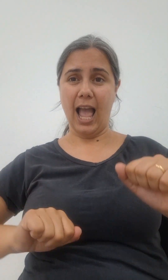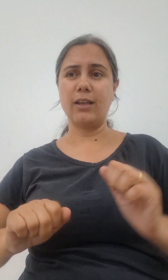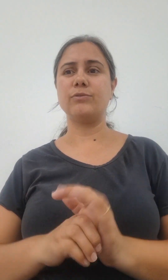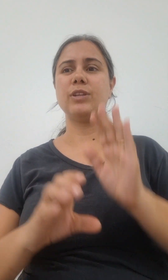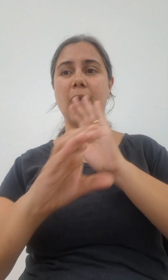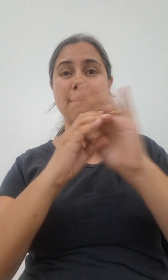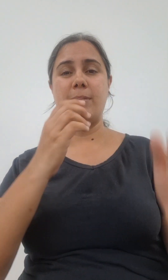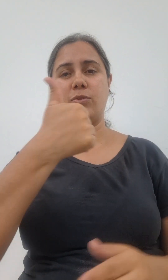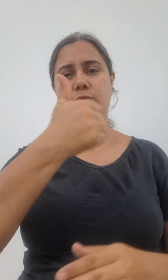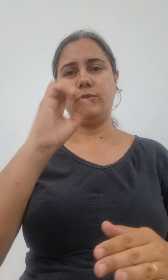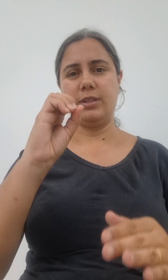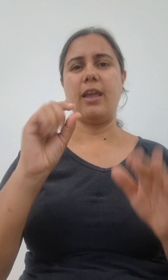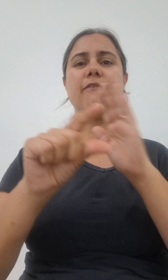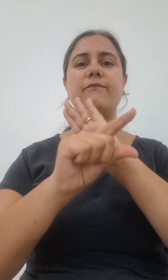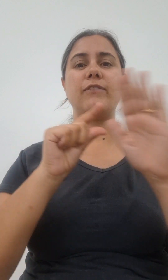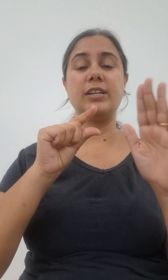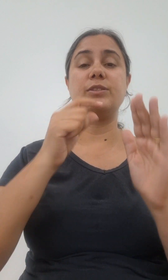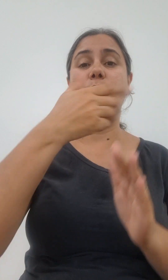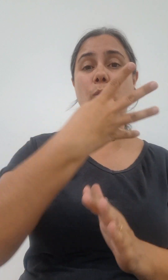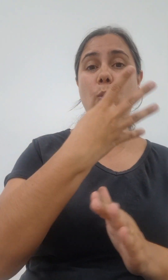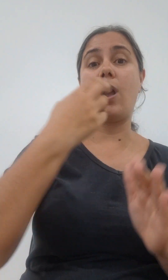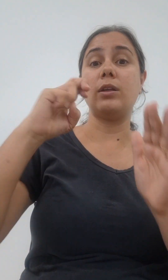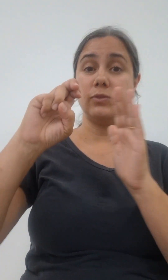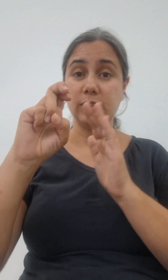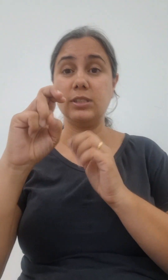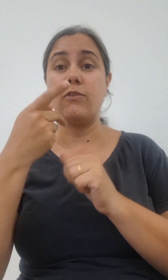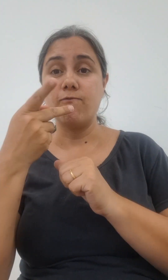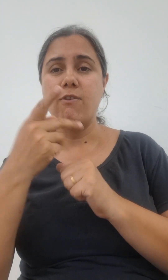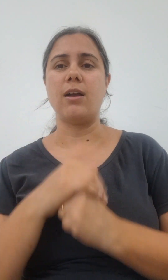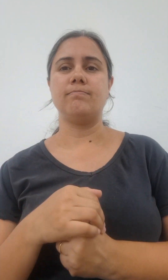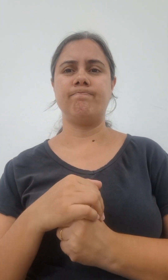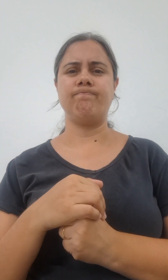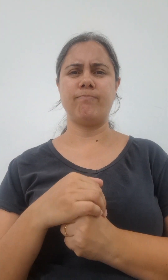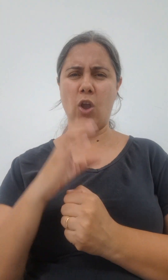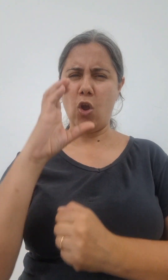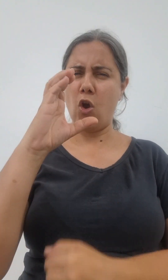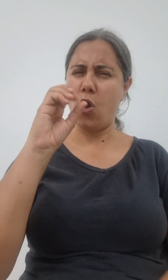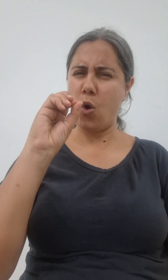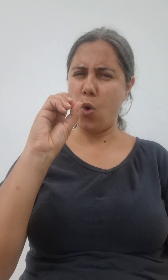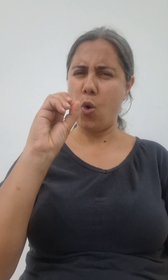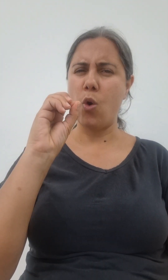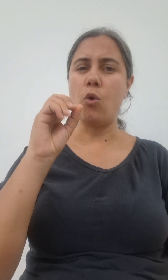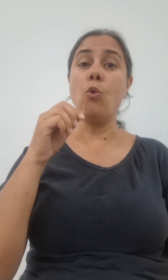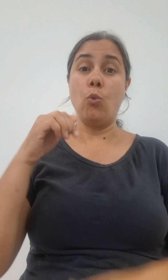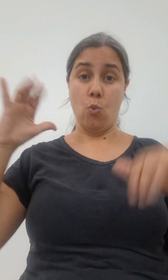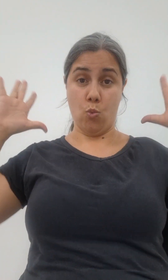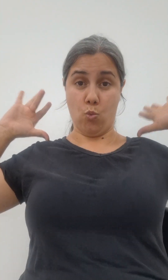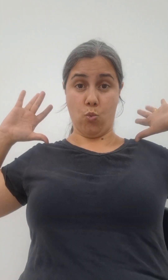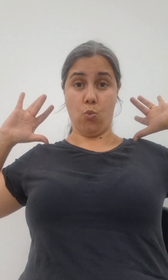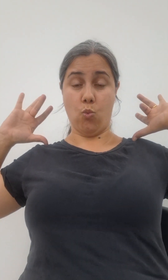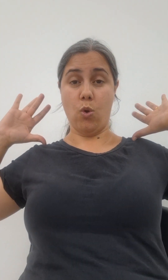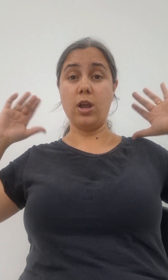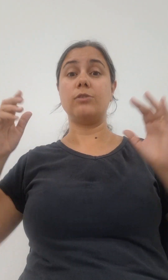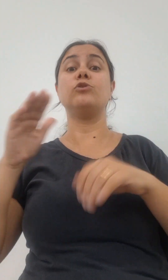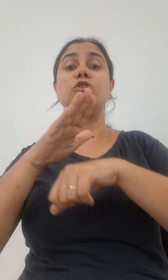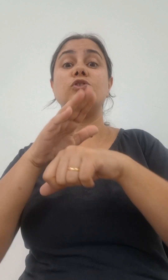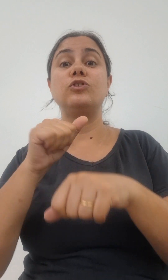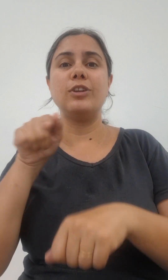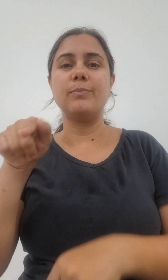desse gentil. Isso fala lá em Atos, capítulo 10, versículo 4 e 5. E o